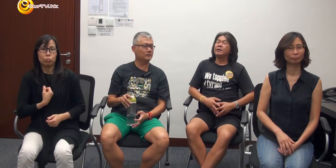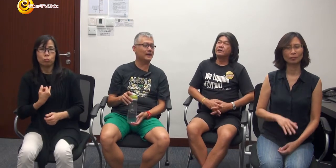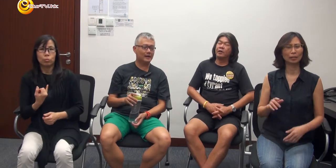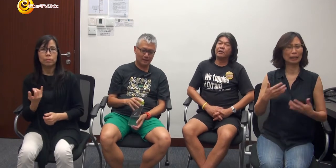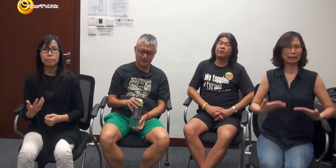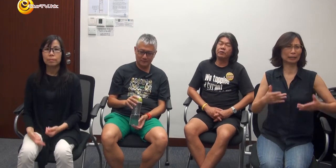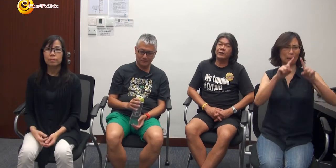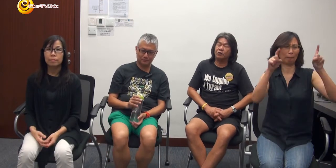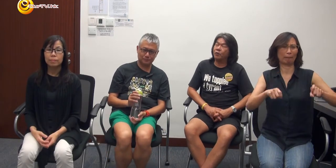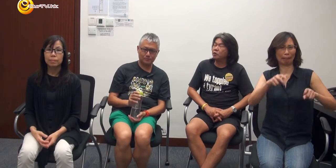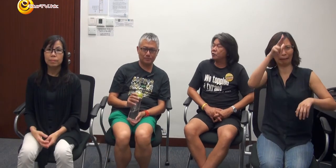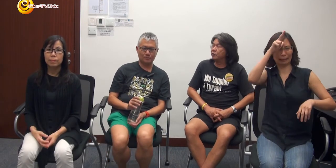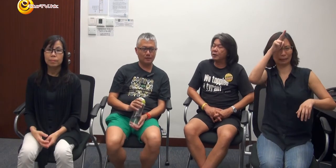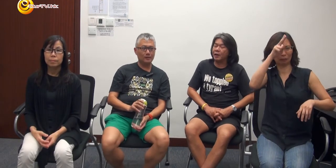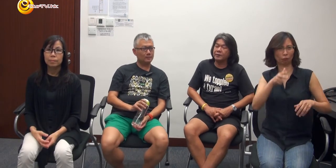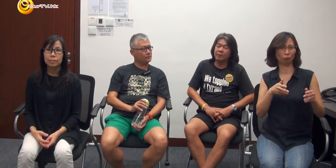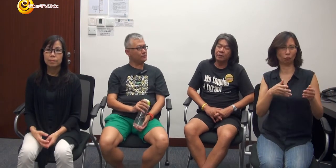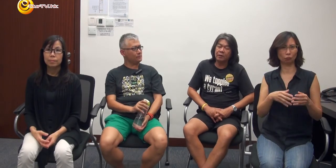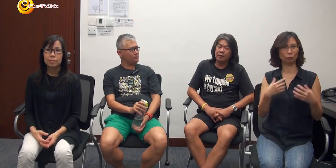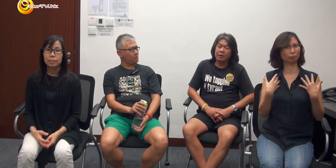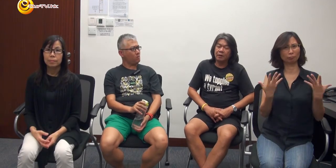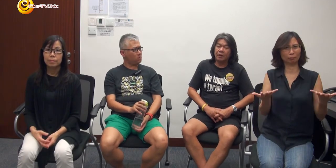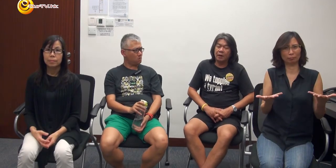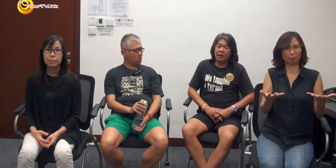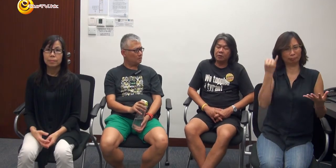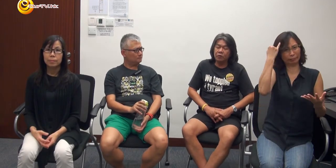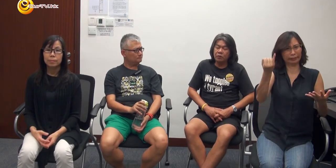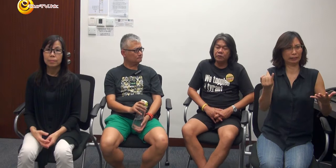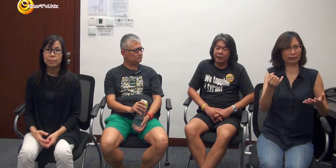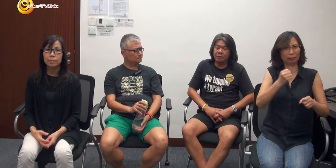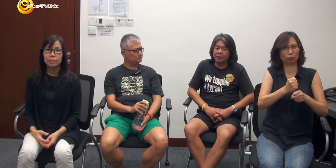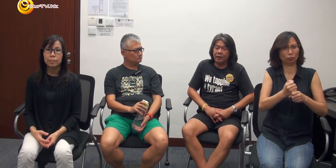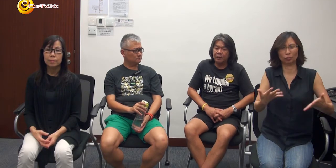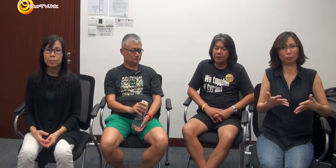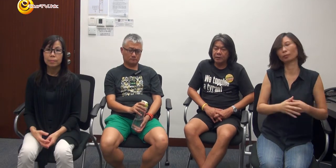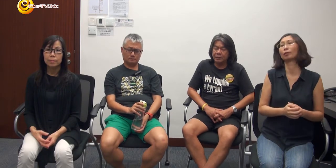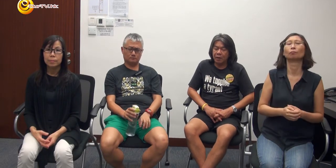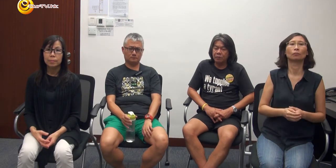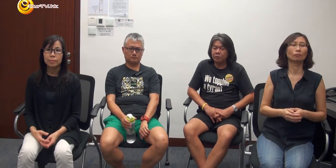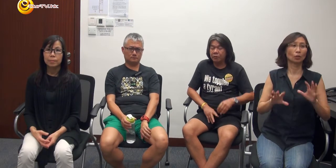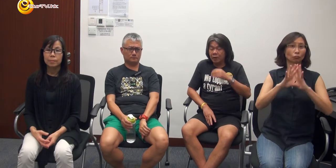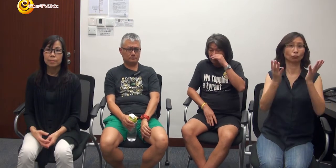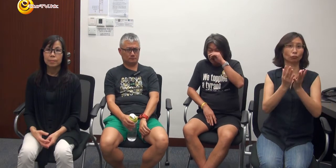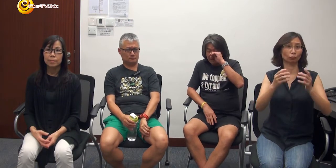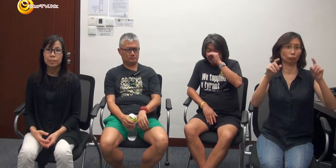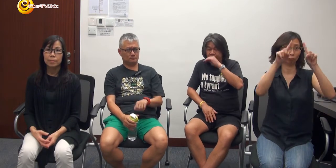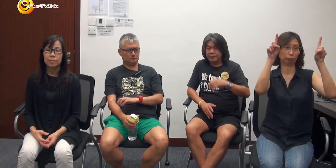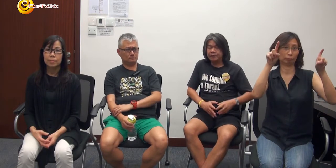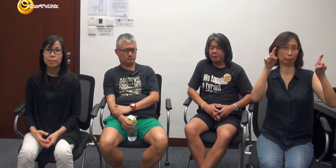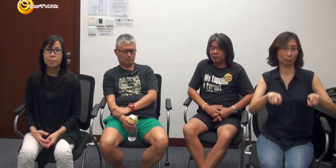係成個政府失咗方寸啊嘛。嗱，其實對於成個問題查找即係不足